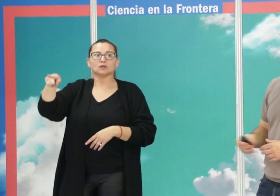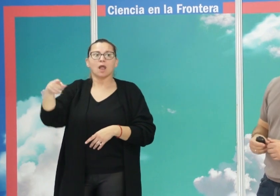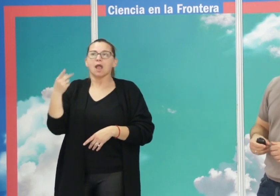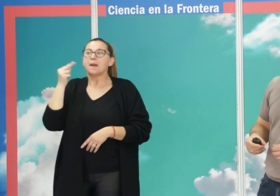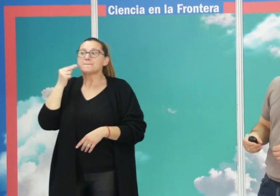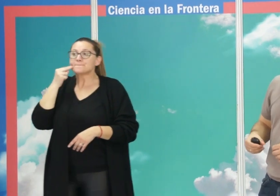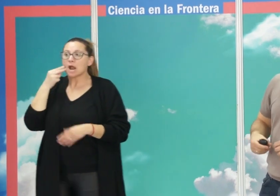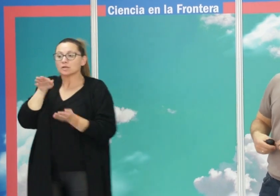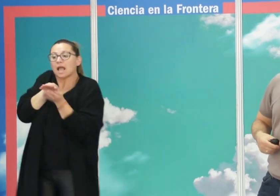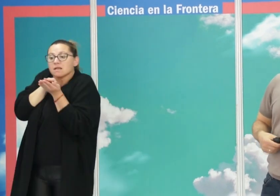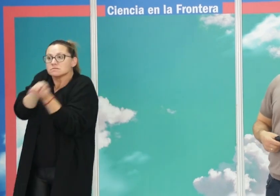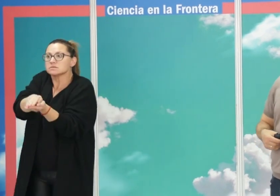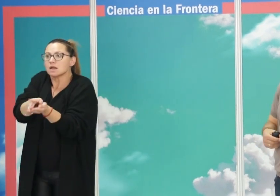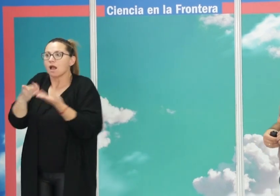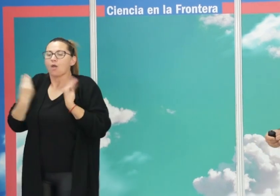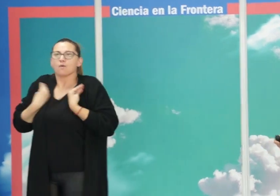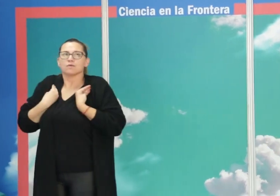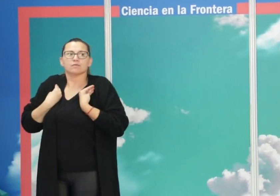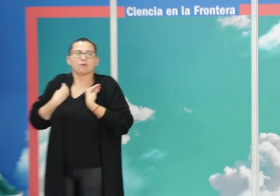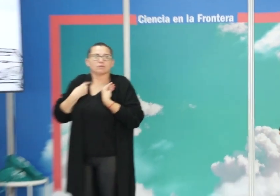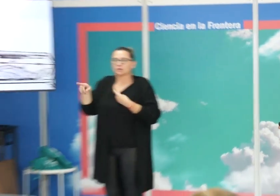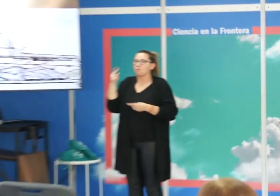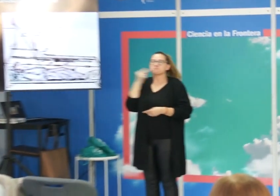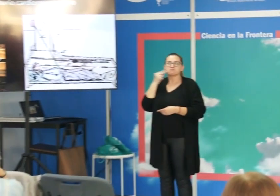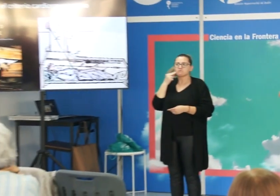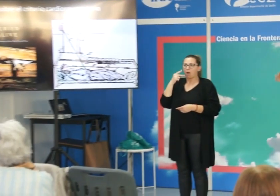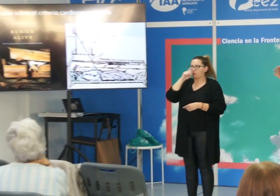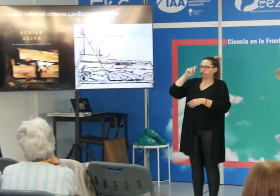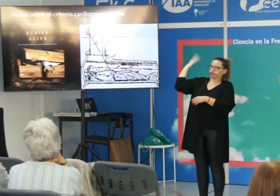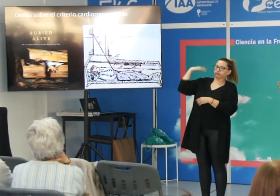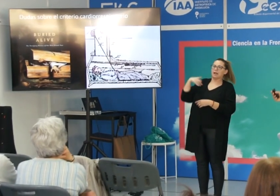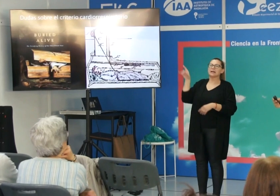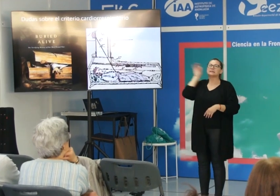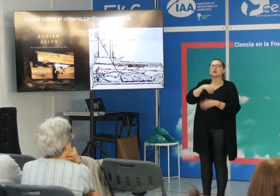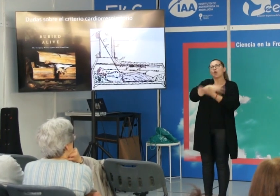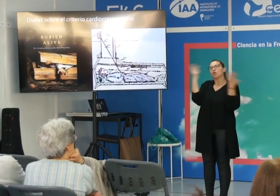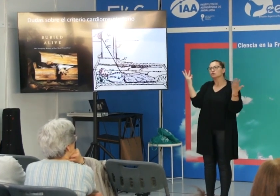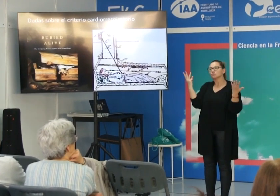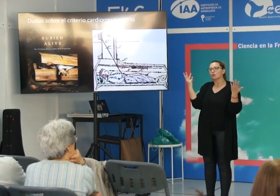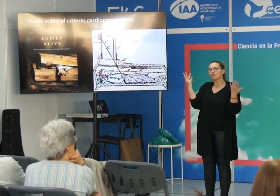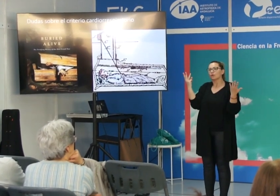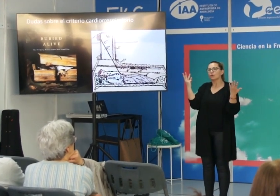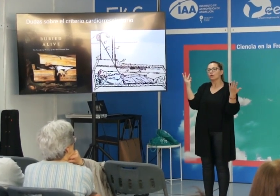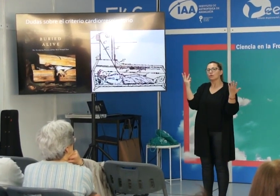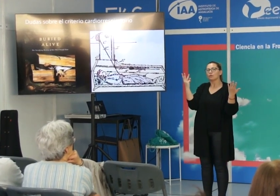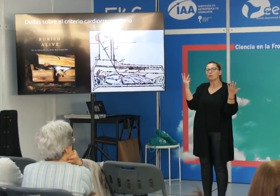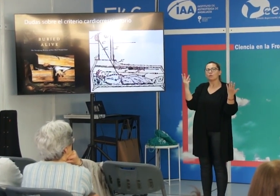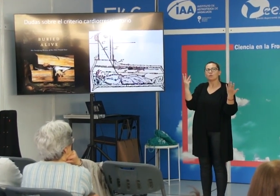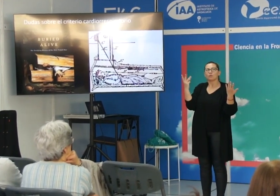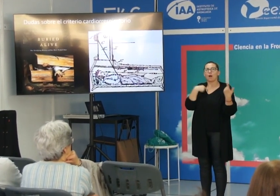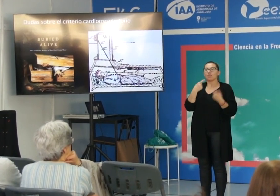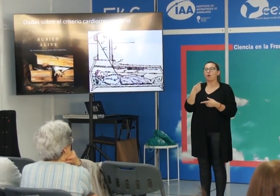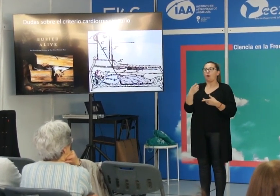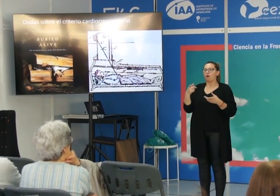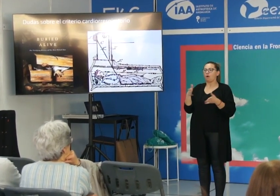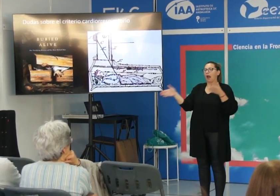ancestral, en particular en el siglo XVIII, cuando hubo las grandes